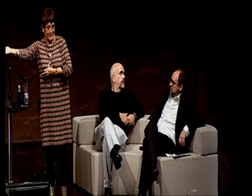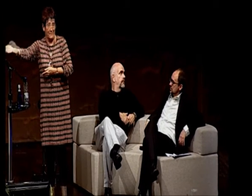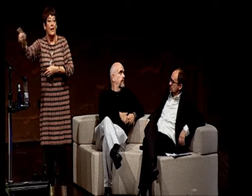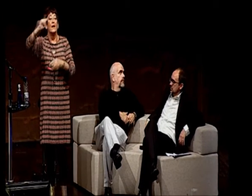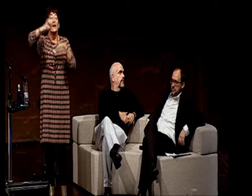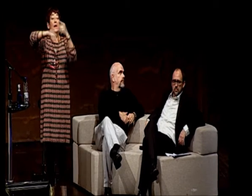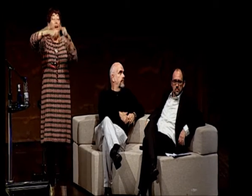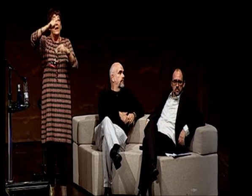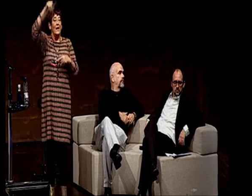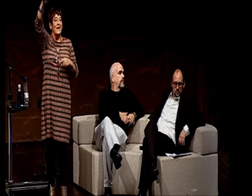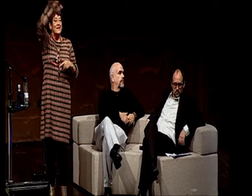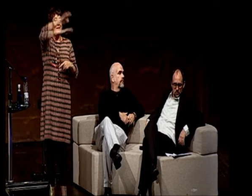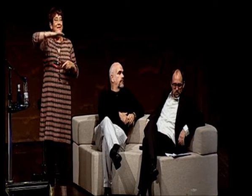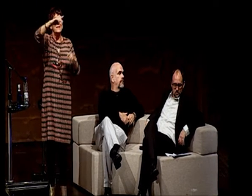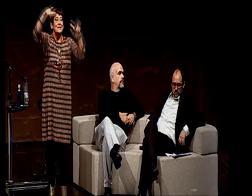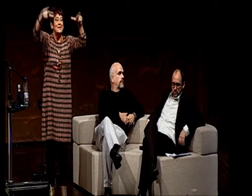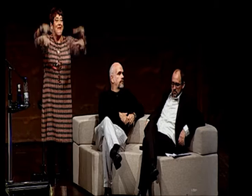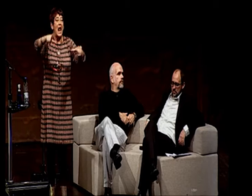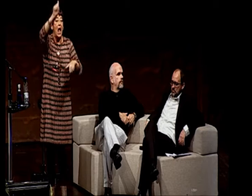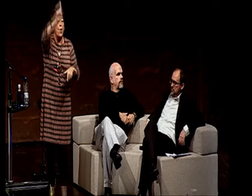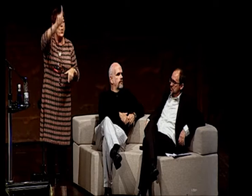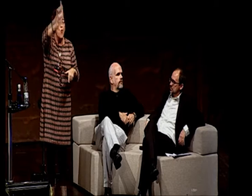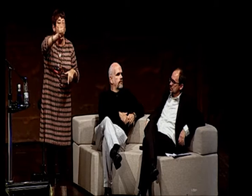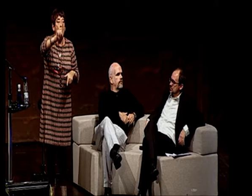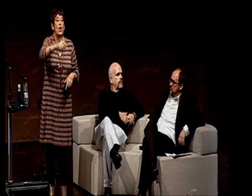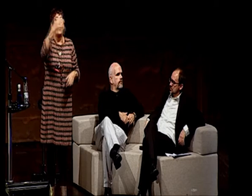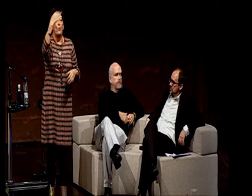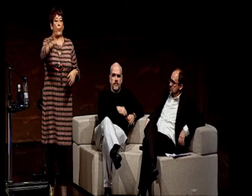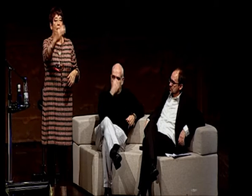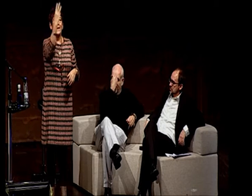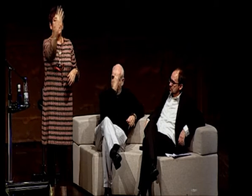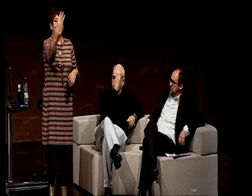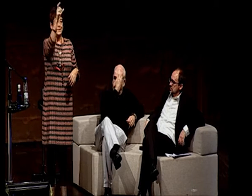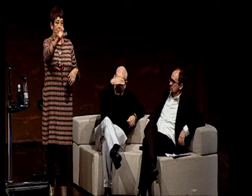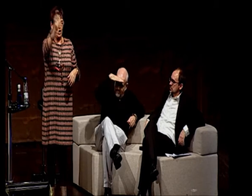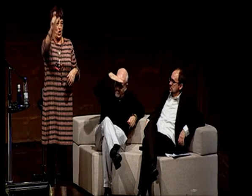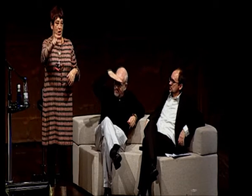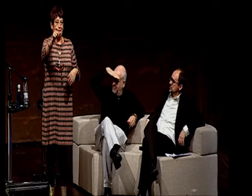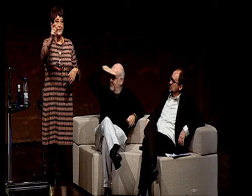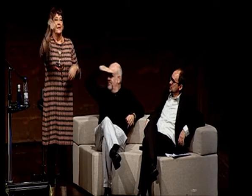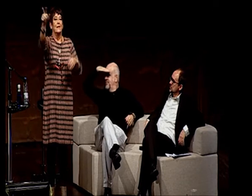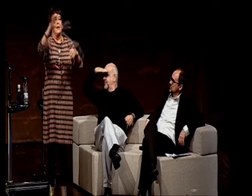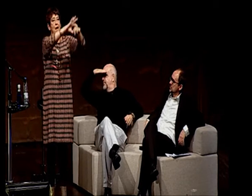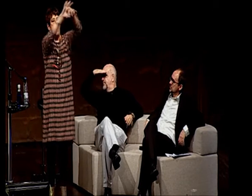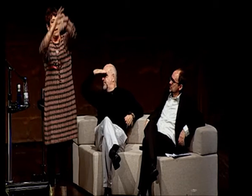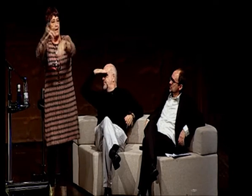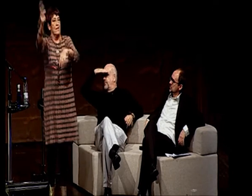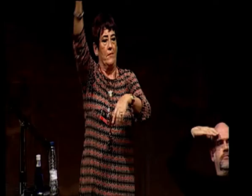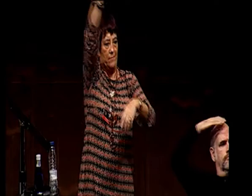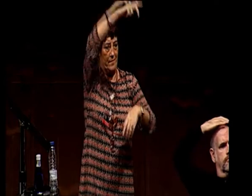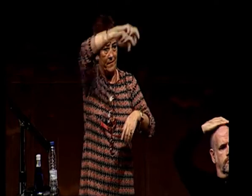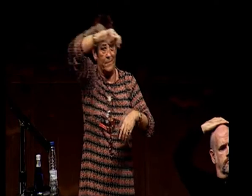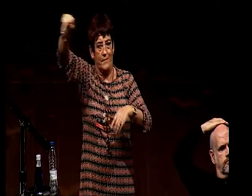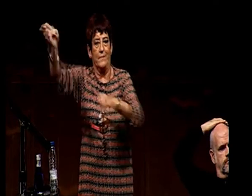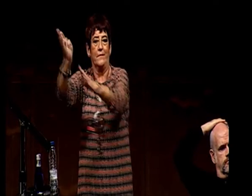vuestras cuestiones inquietudes curiosidades y demás de la sala número uno